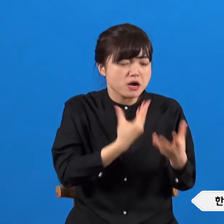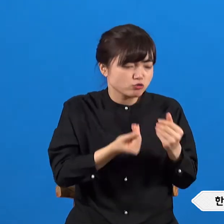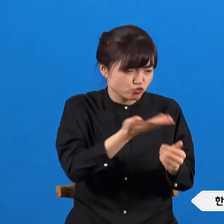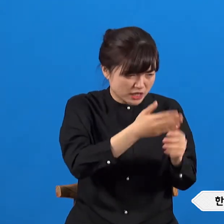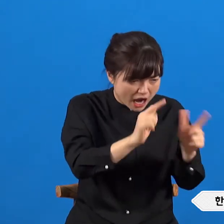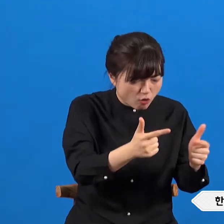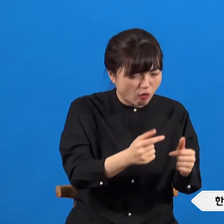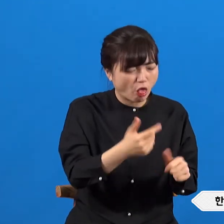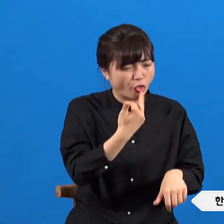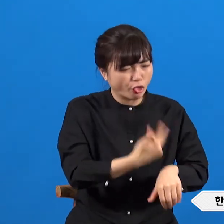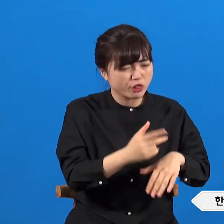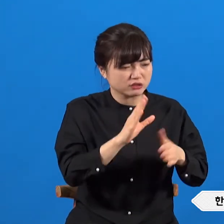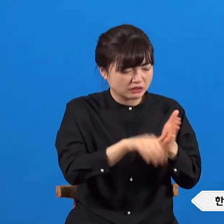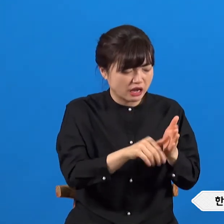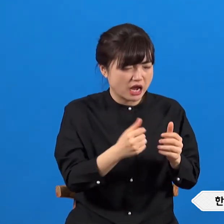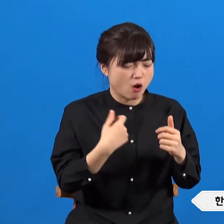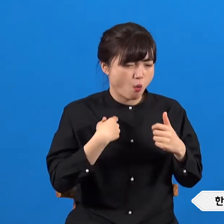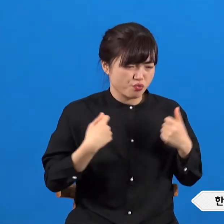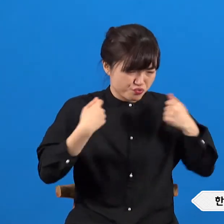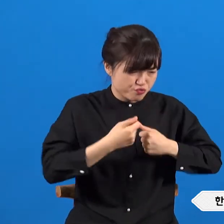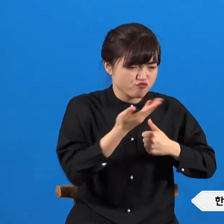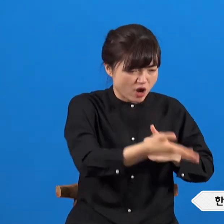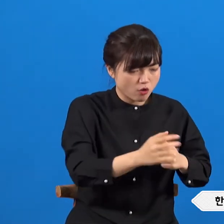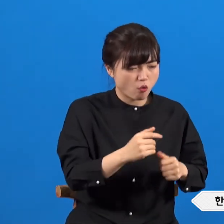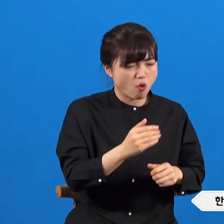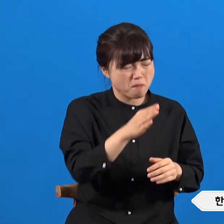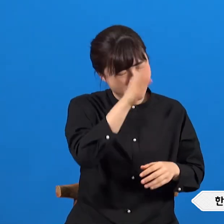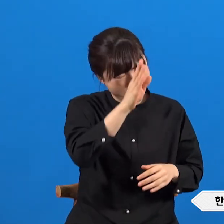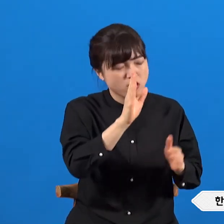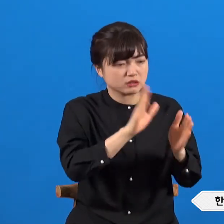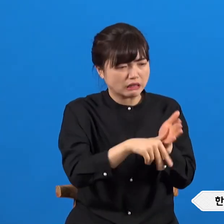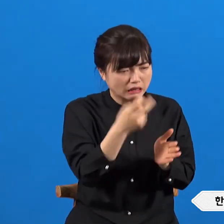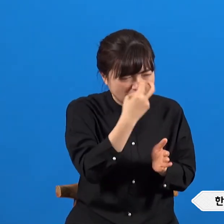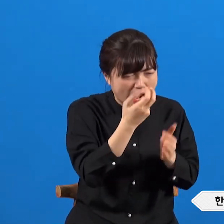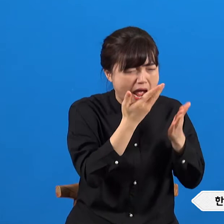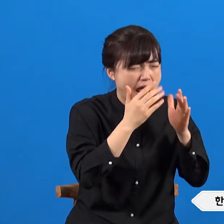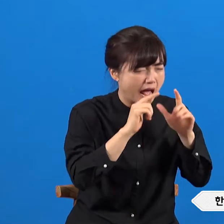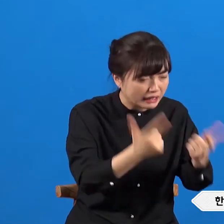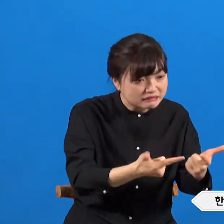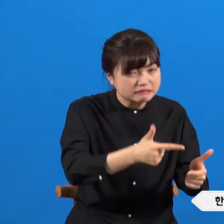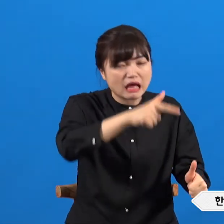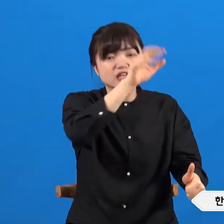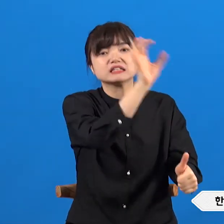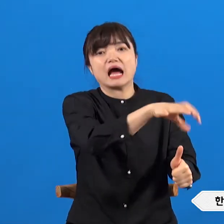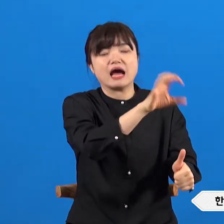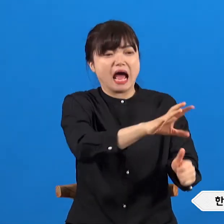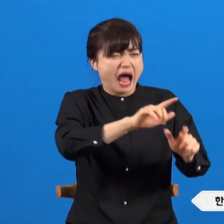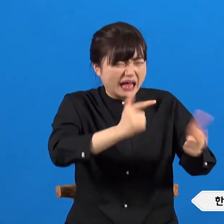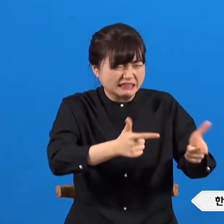때에 입혀주지 않았고 병들었을 때에 돌아보지 않았다 책망을 하십니다.